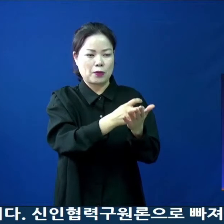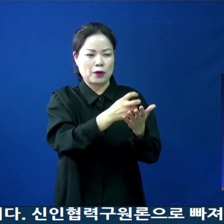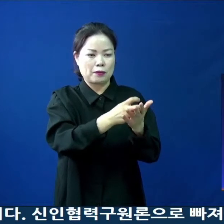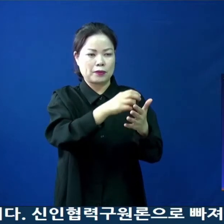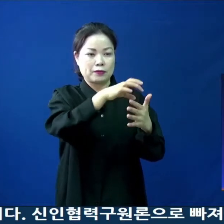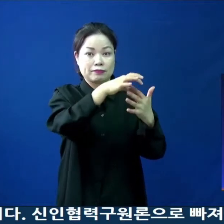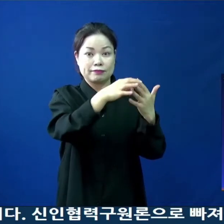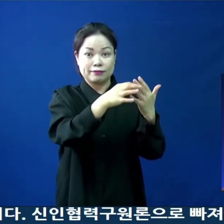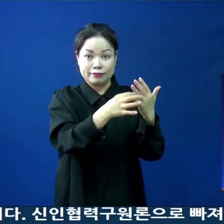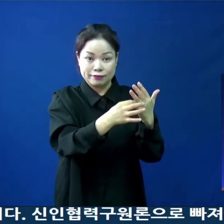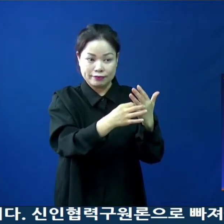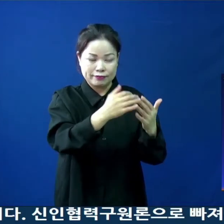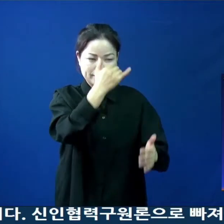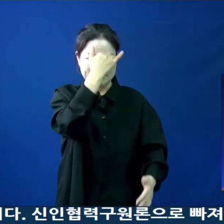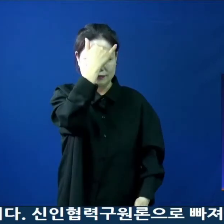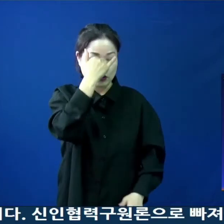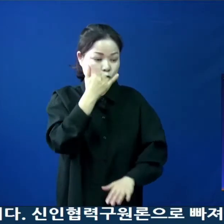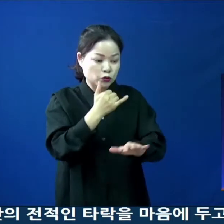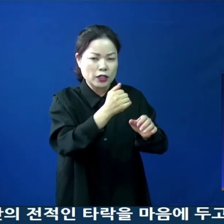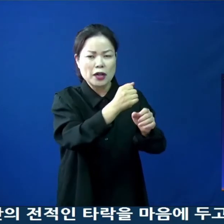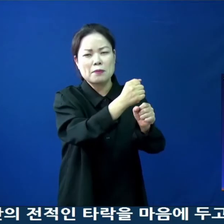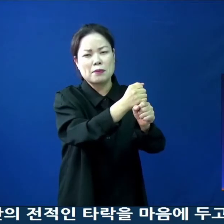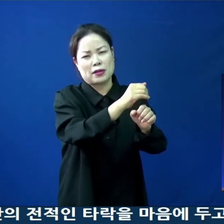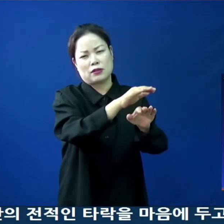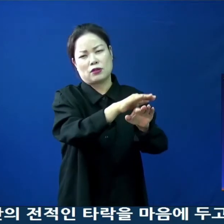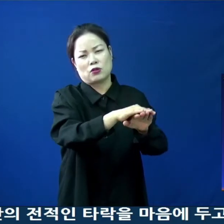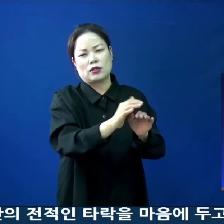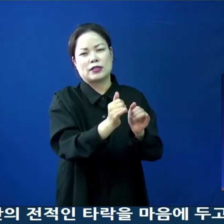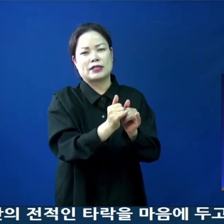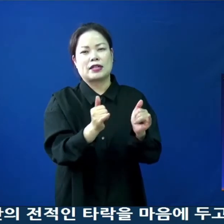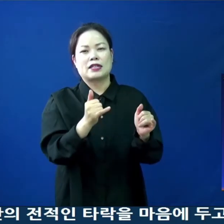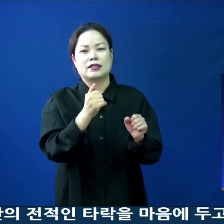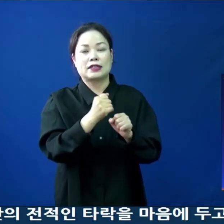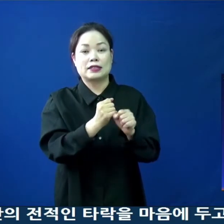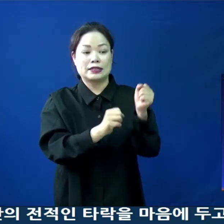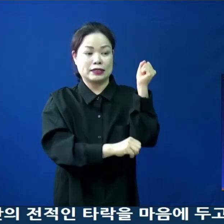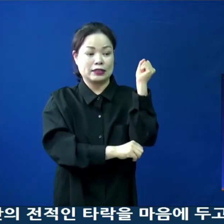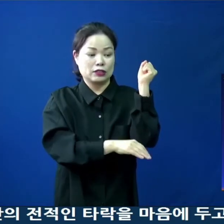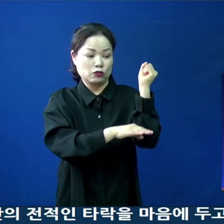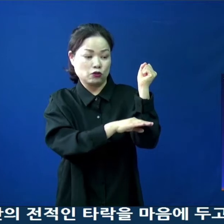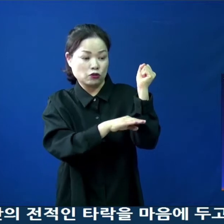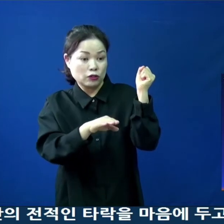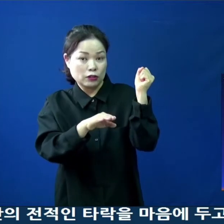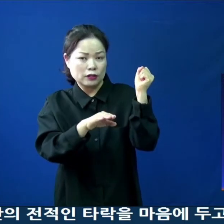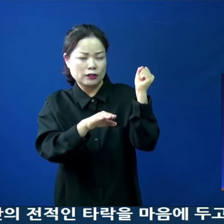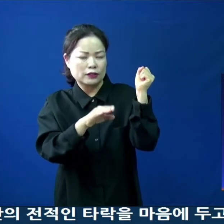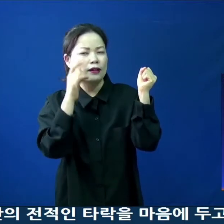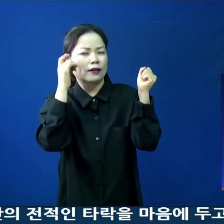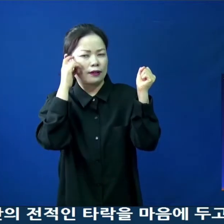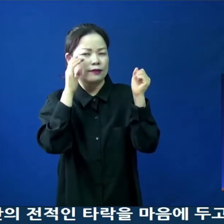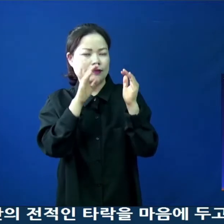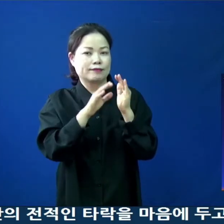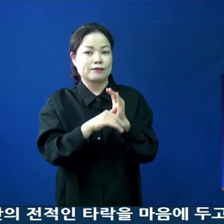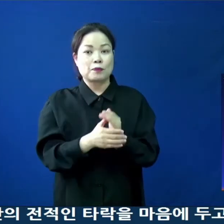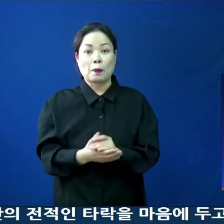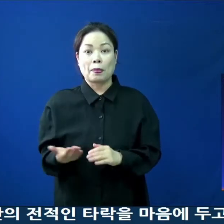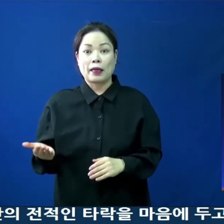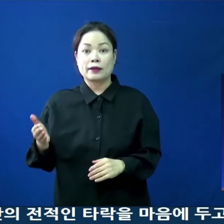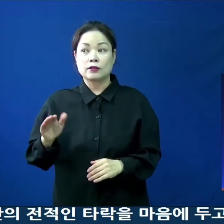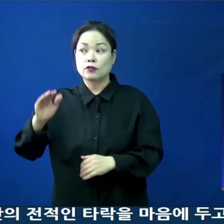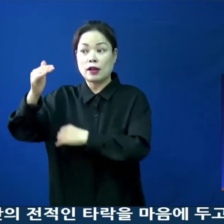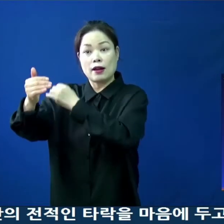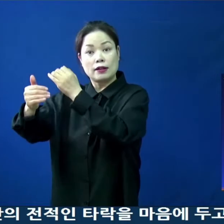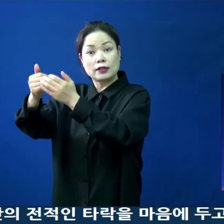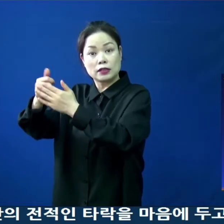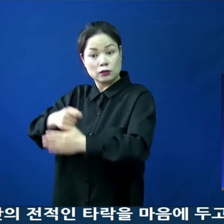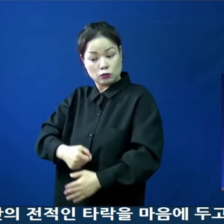법체계라든지 도덕, 우리가 만들어 놓은, 인간이 만들어 놓은 기준에서 볼 때 그러한 것이죠. 그러나